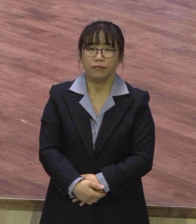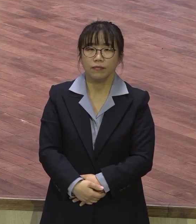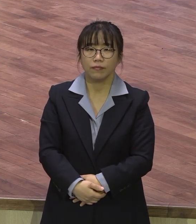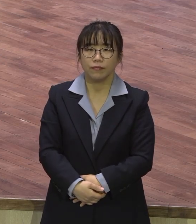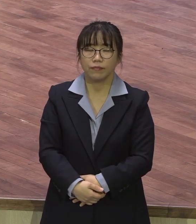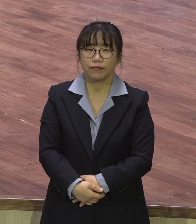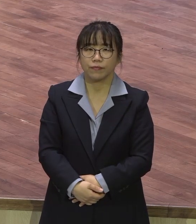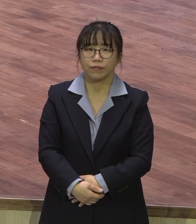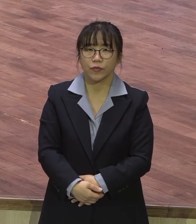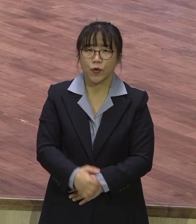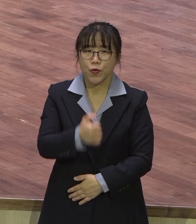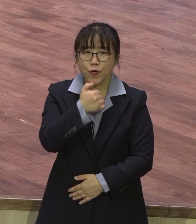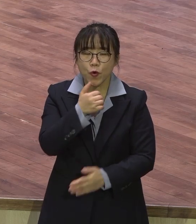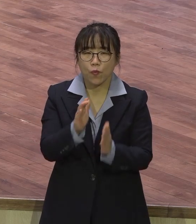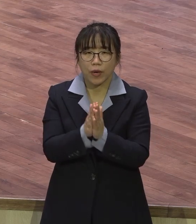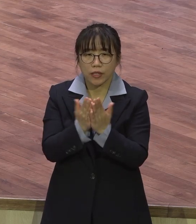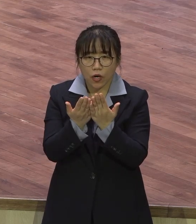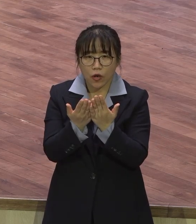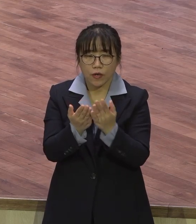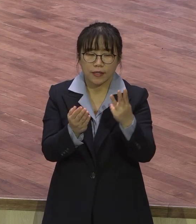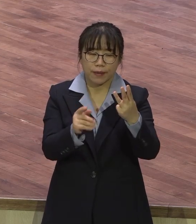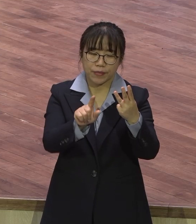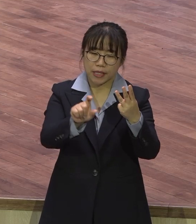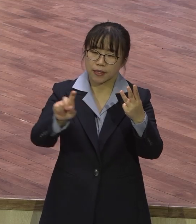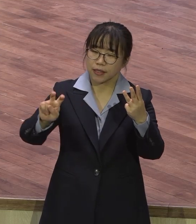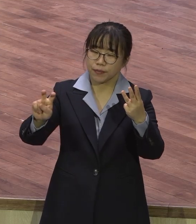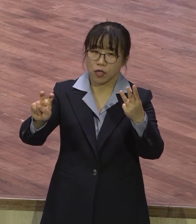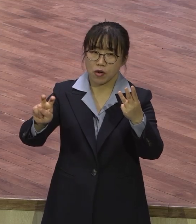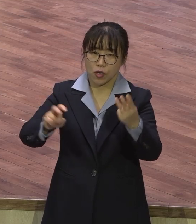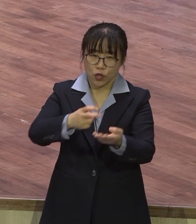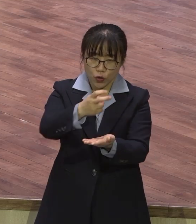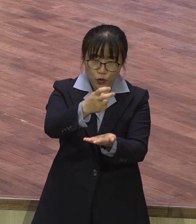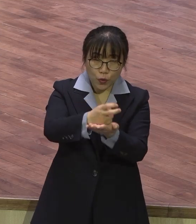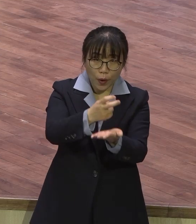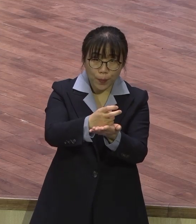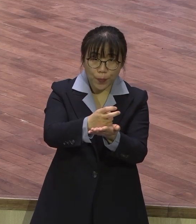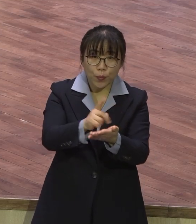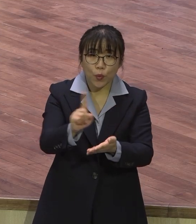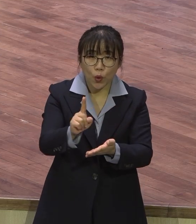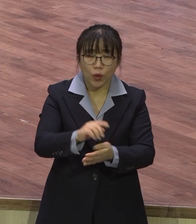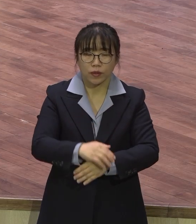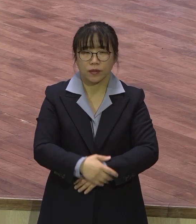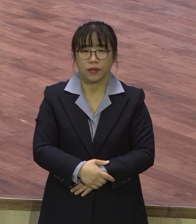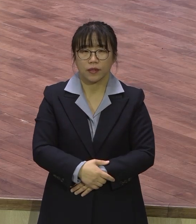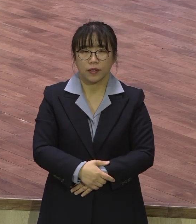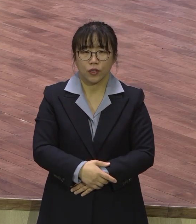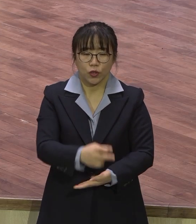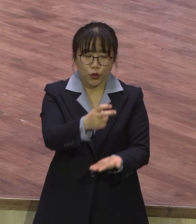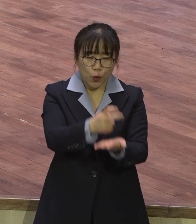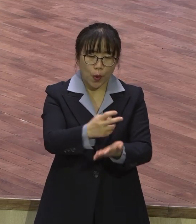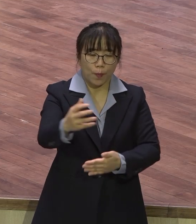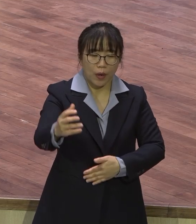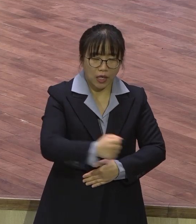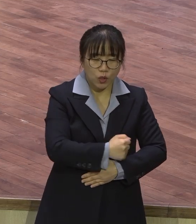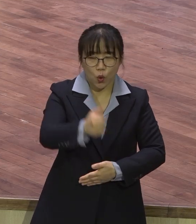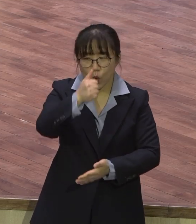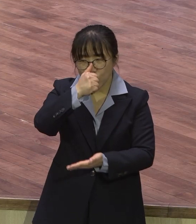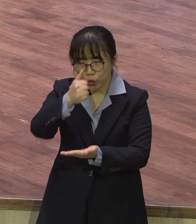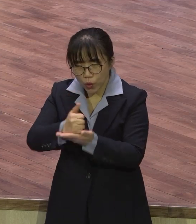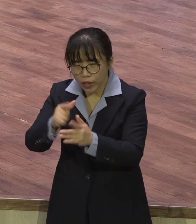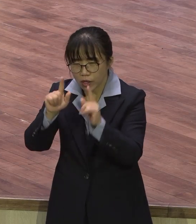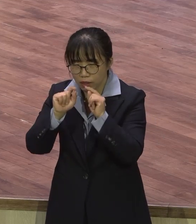봐야 됩니다 로마서 3장 20절에 보면 율법의 기능을 아주 잘 표현하고 있어요 율법으로는 죄를